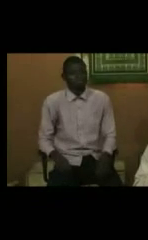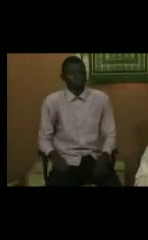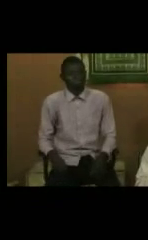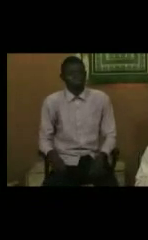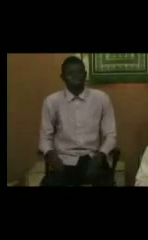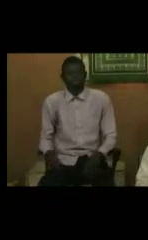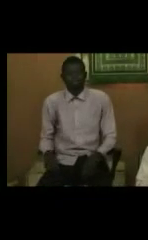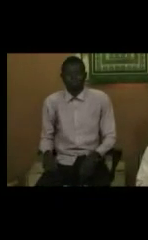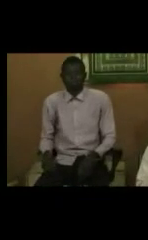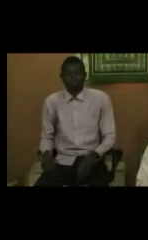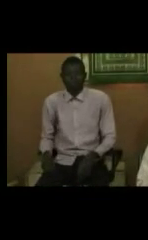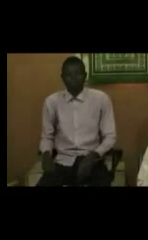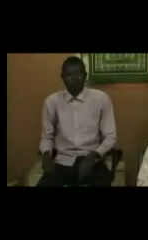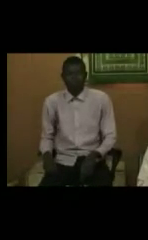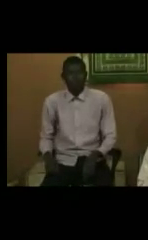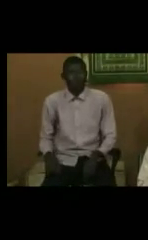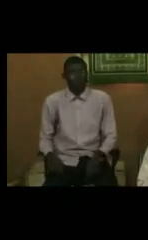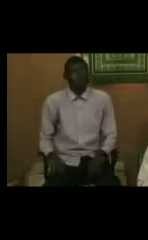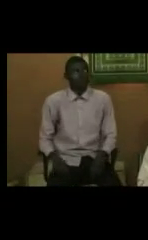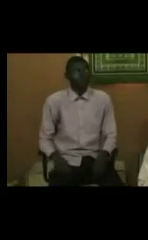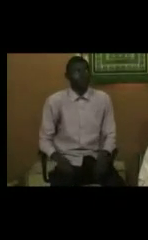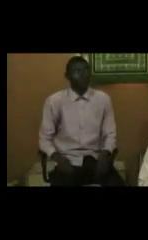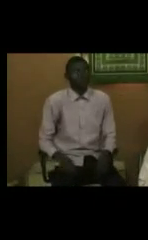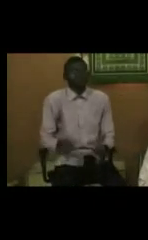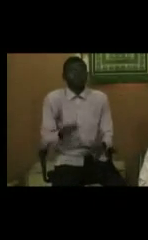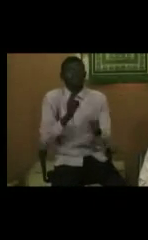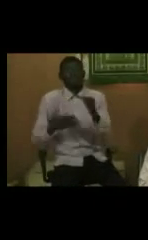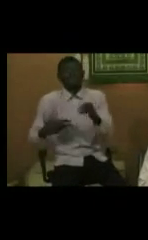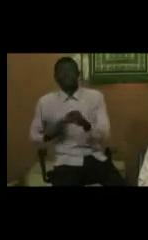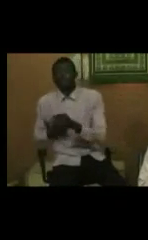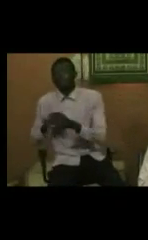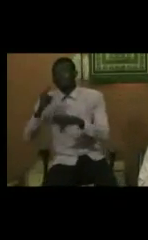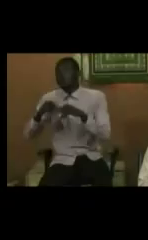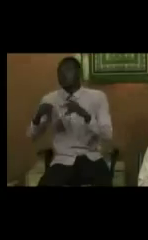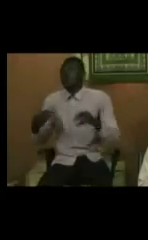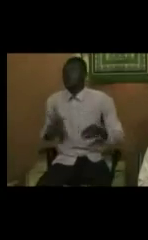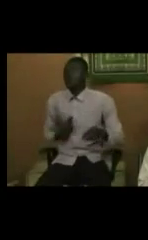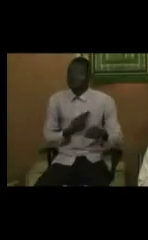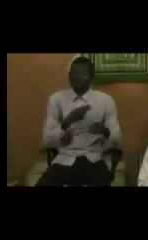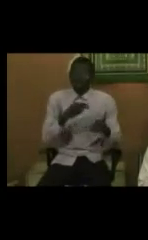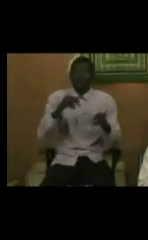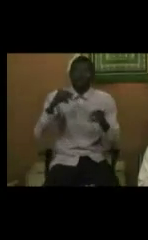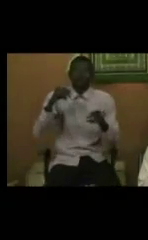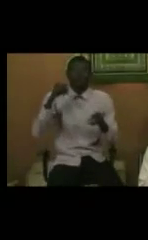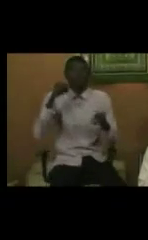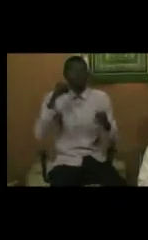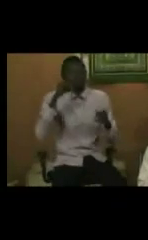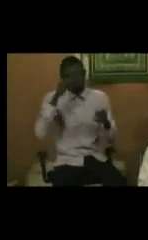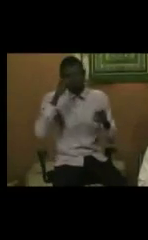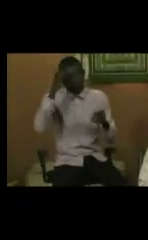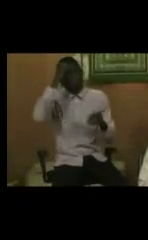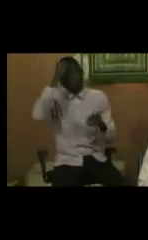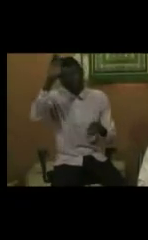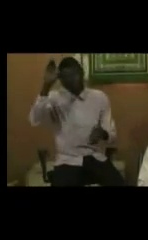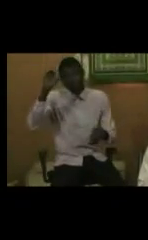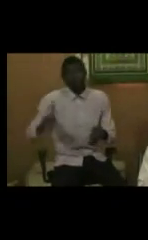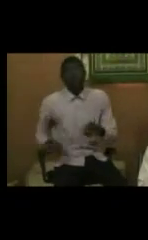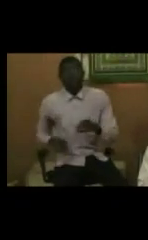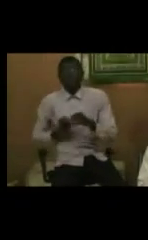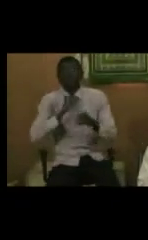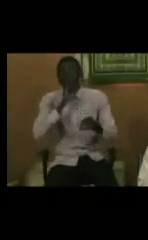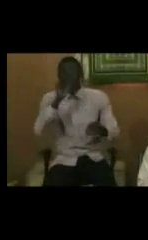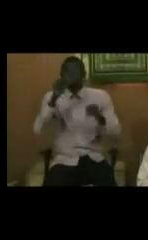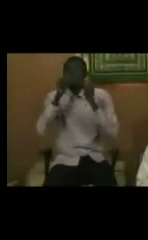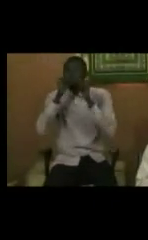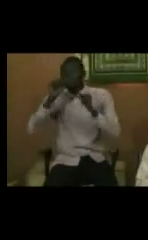fun ipa to ba ndi oku sara ni to lo se fun wa e ba ma gun plane ke fi se ri ajo e ba ma gun oko